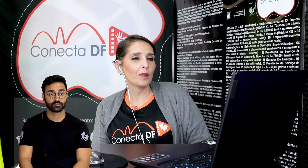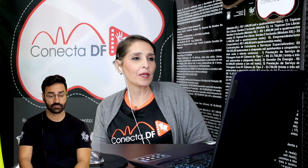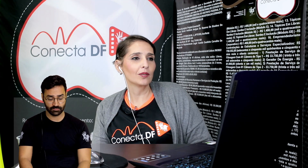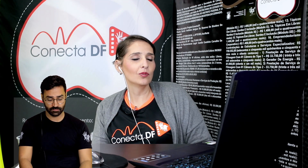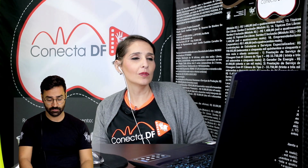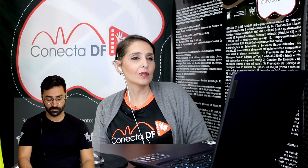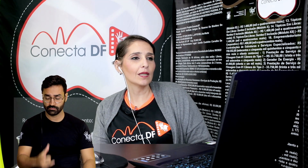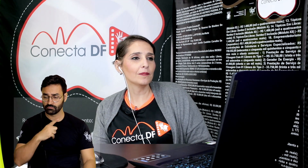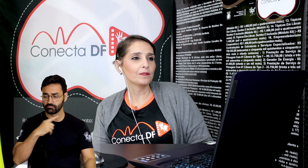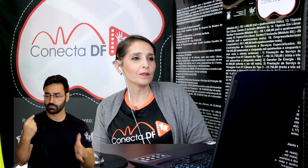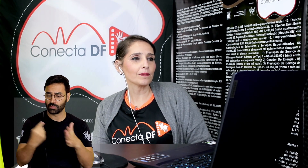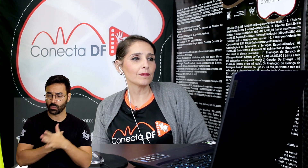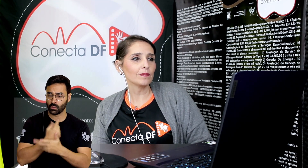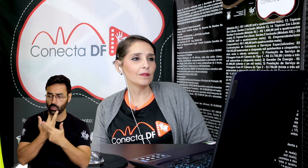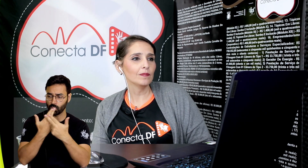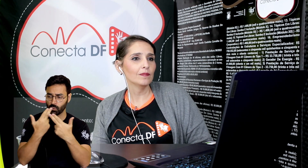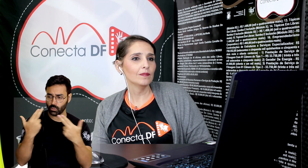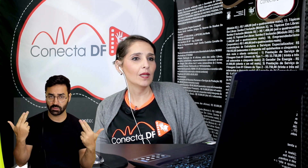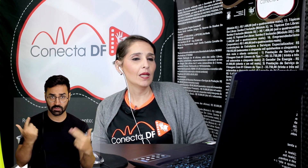Alguma pergunta?